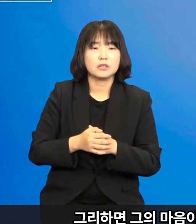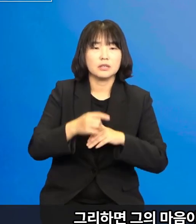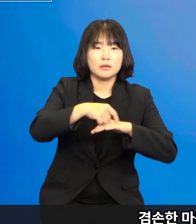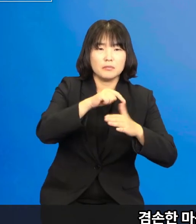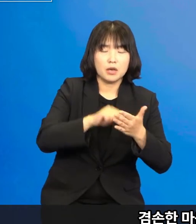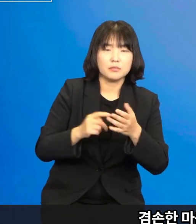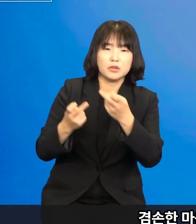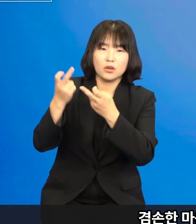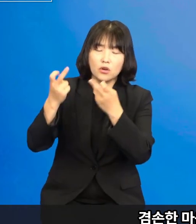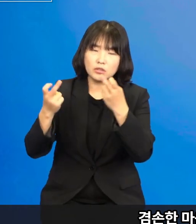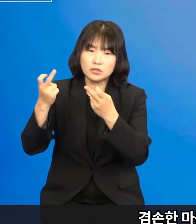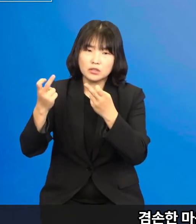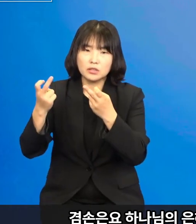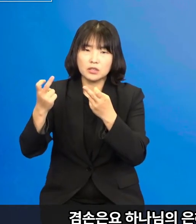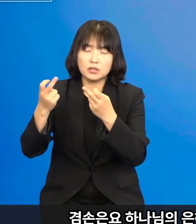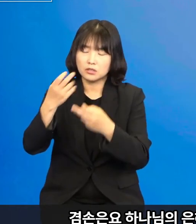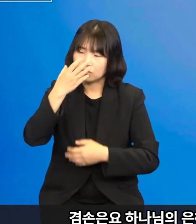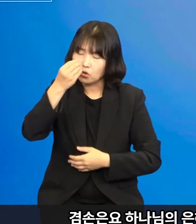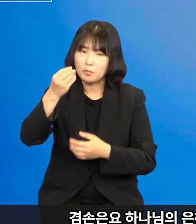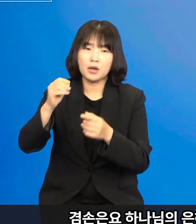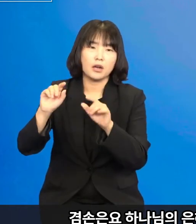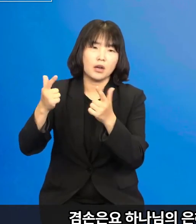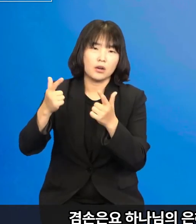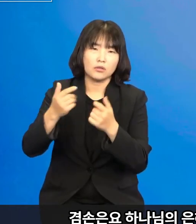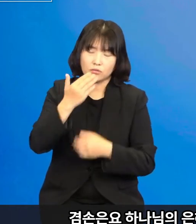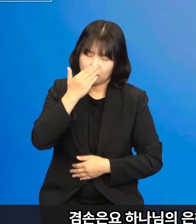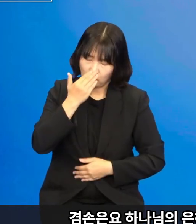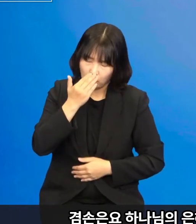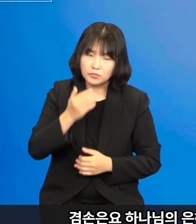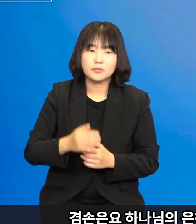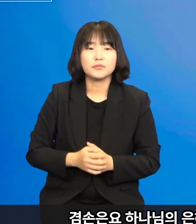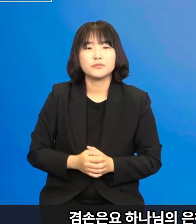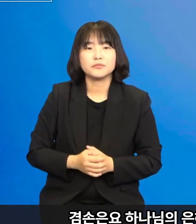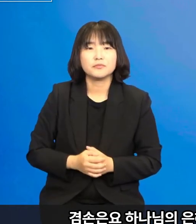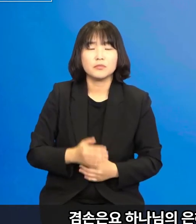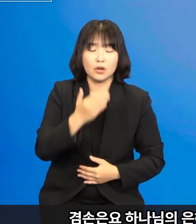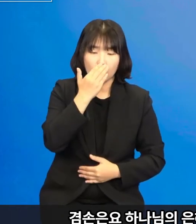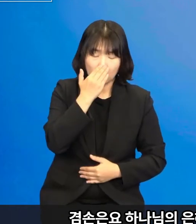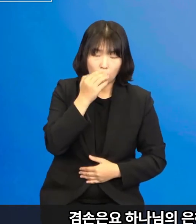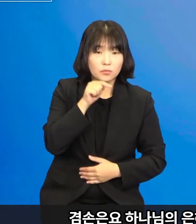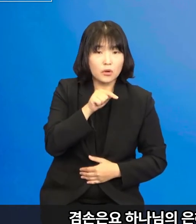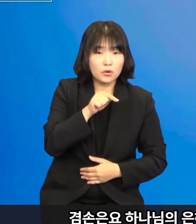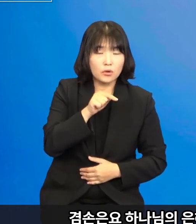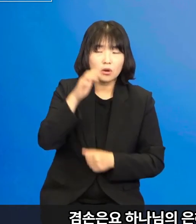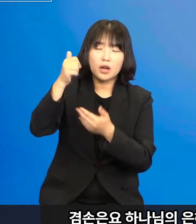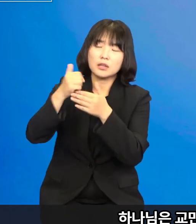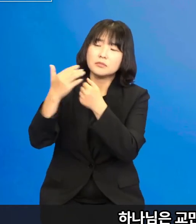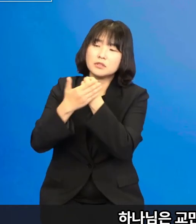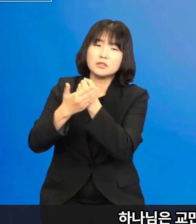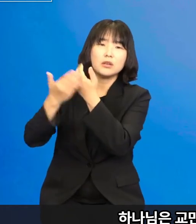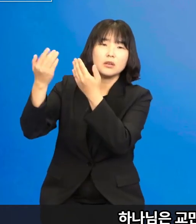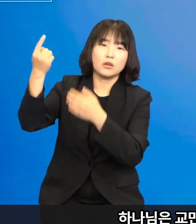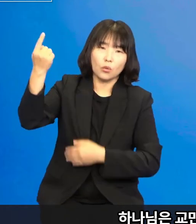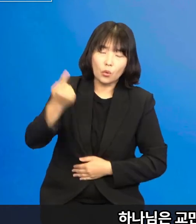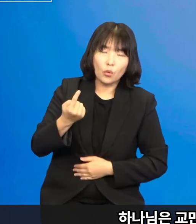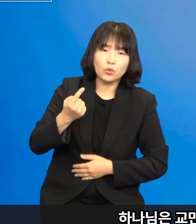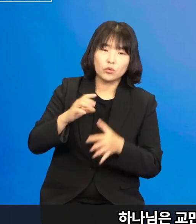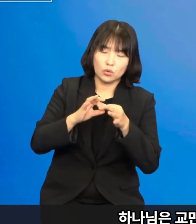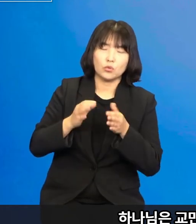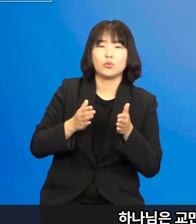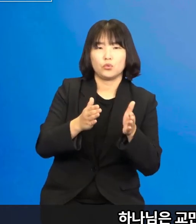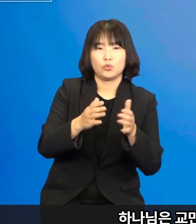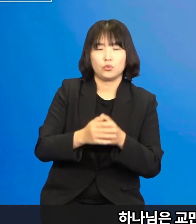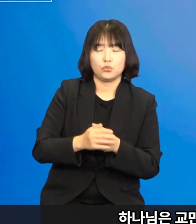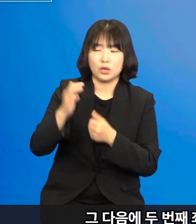교만하지 아니하고 겸손한 마음을 준다는 거예요. 겸손은요, 하나님의 은혜가 오는 결정적인 통로입니다. 하나님은 교만한 자를